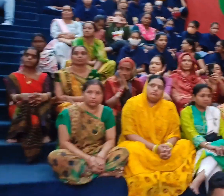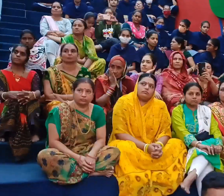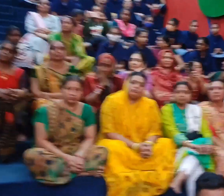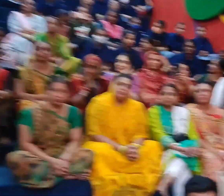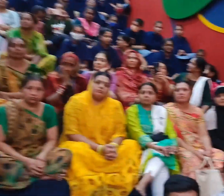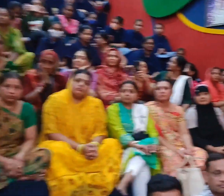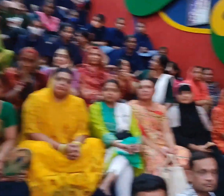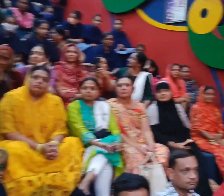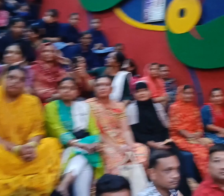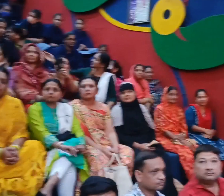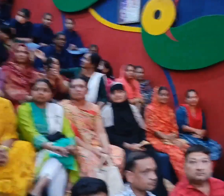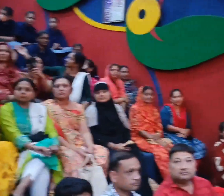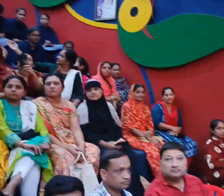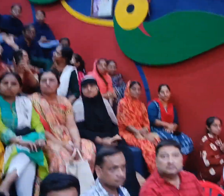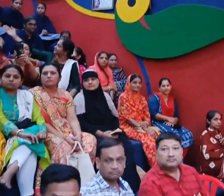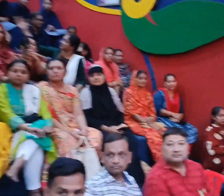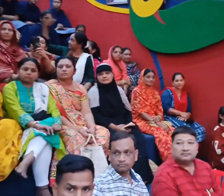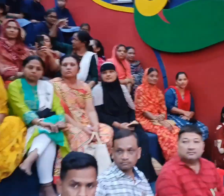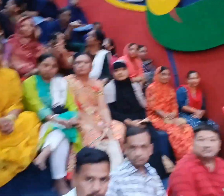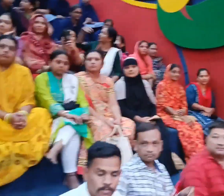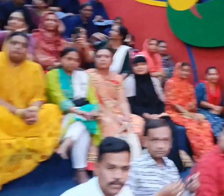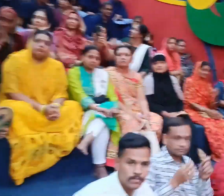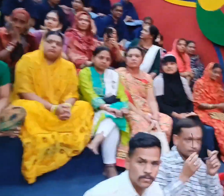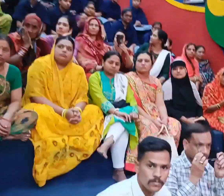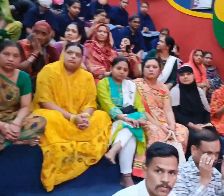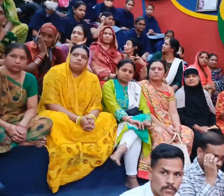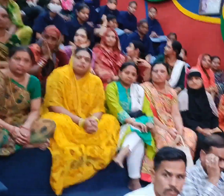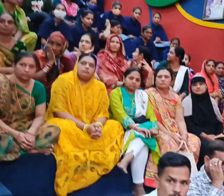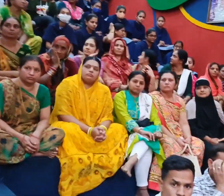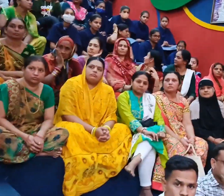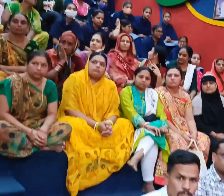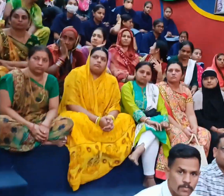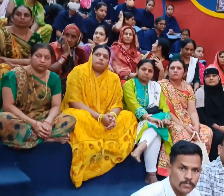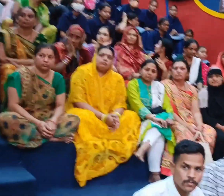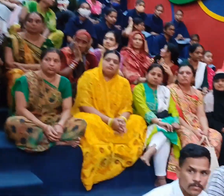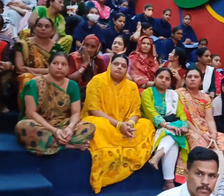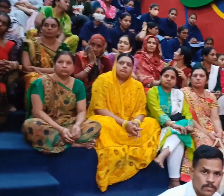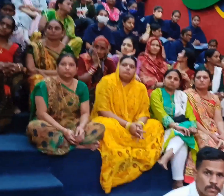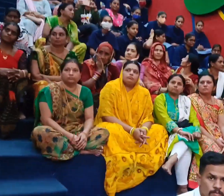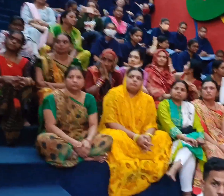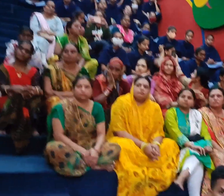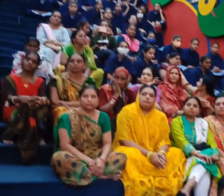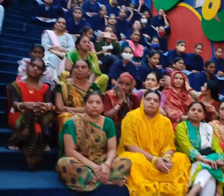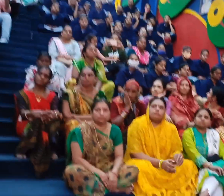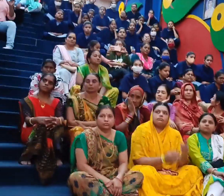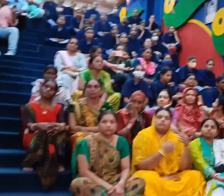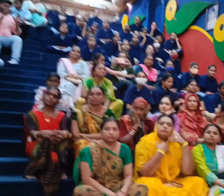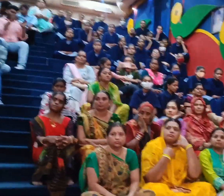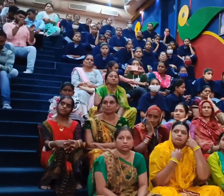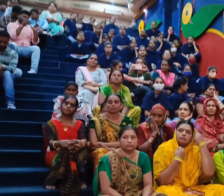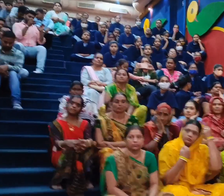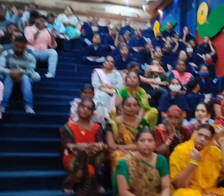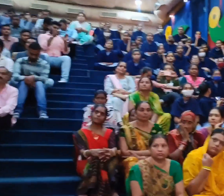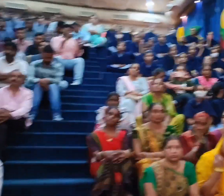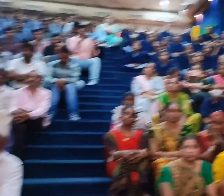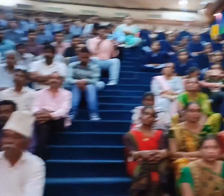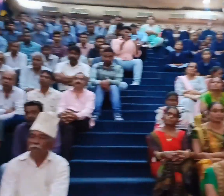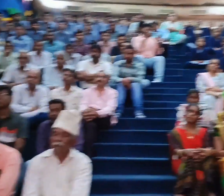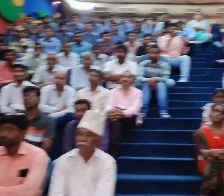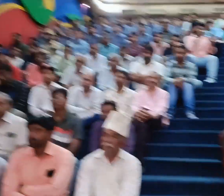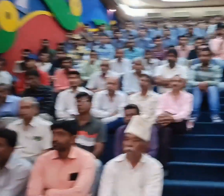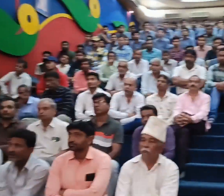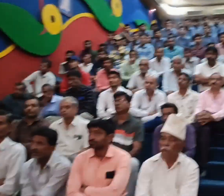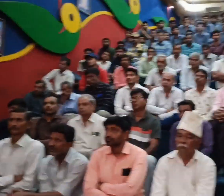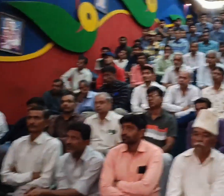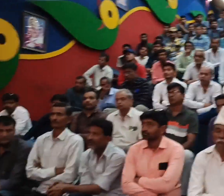अने तरण भाई गृहपति बधा आपणी वच्चे उपस्थित छे। तमे अने अमे